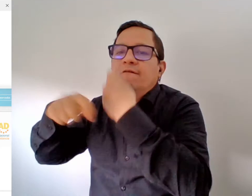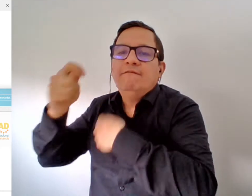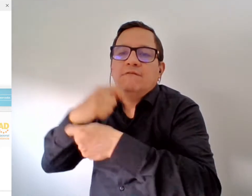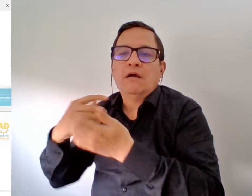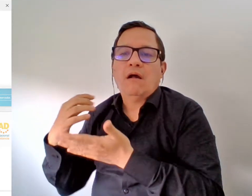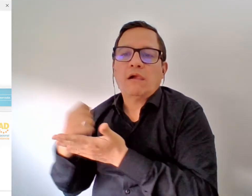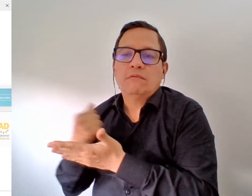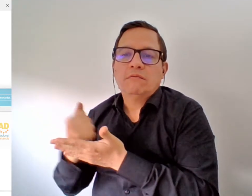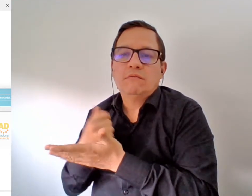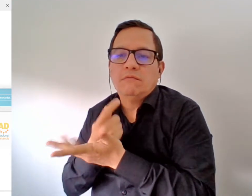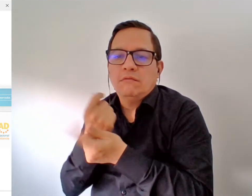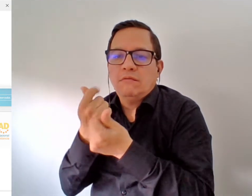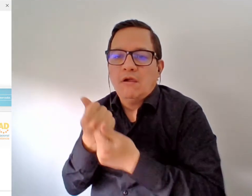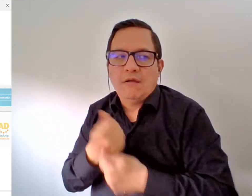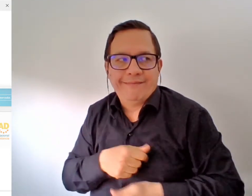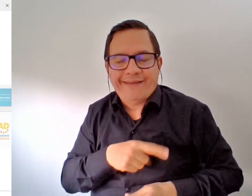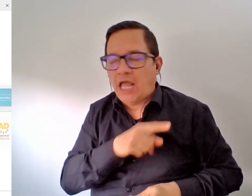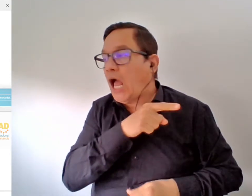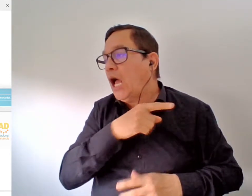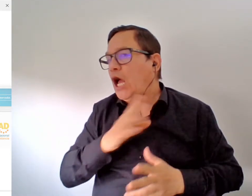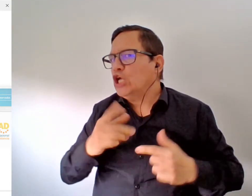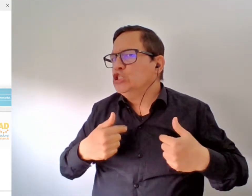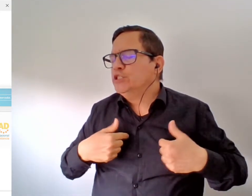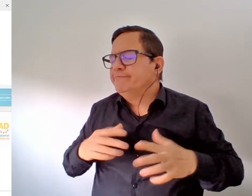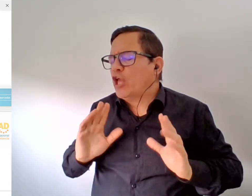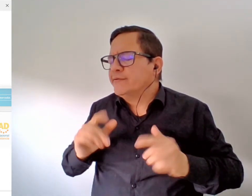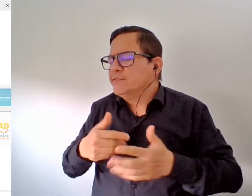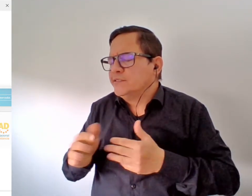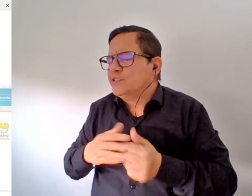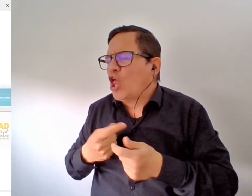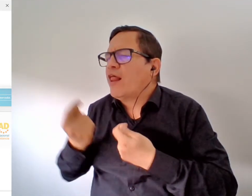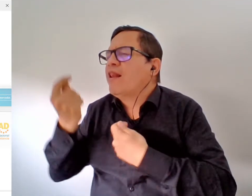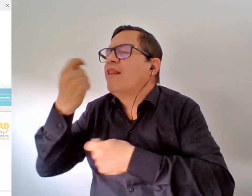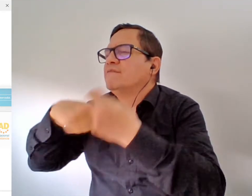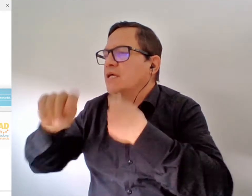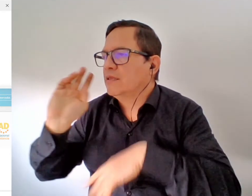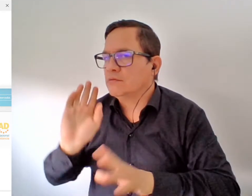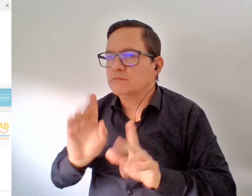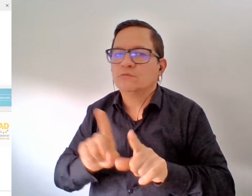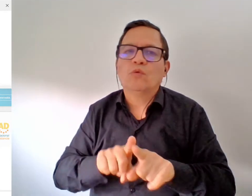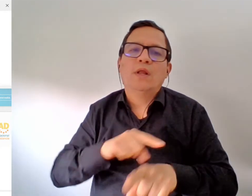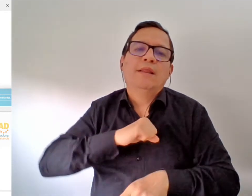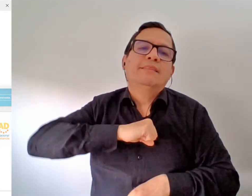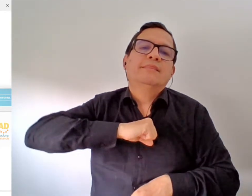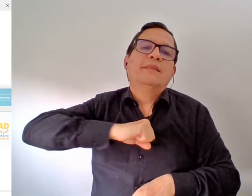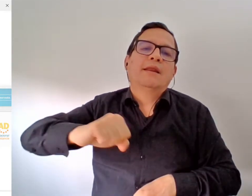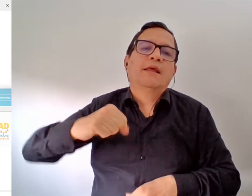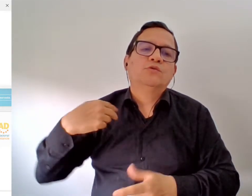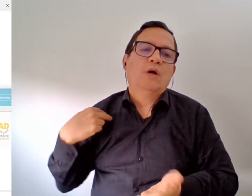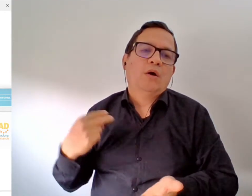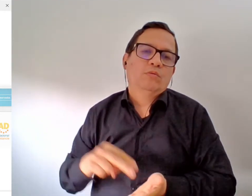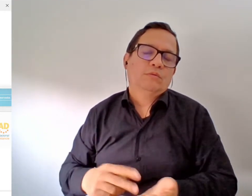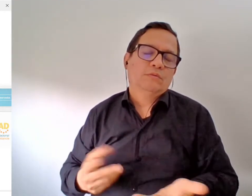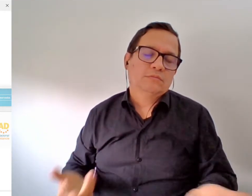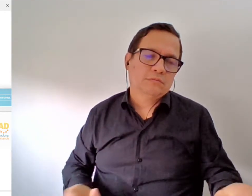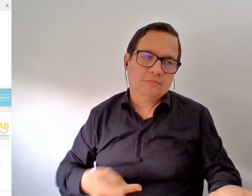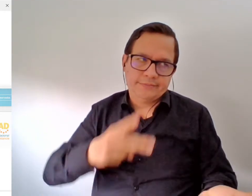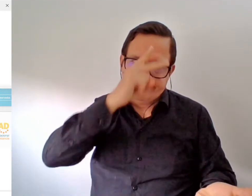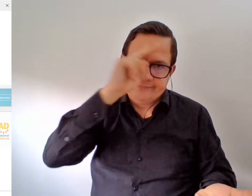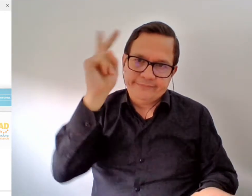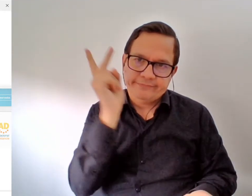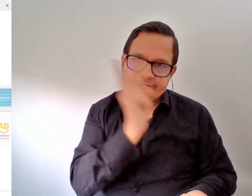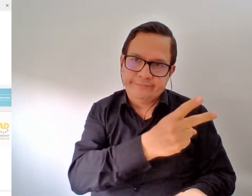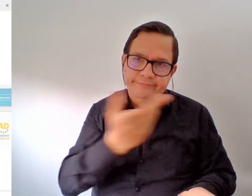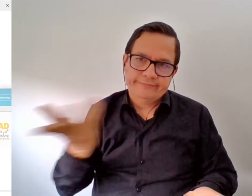o resultados de productos de investigación, que cuentan con derechos intelectuales reservados para la